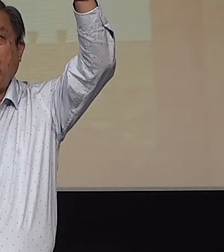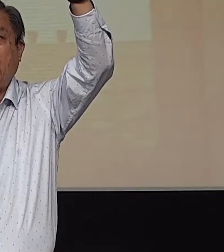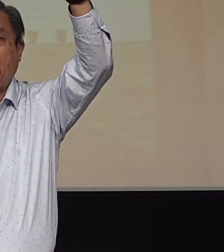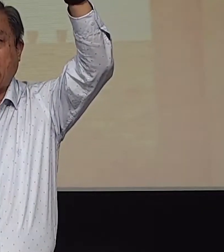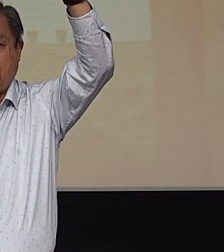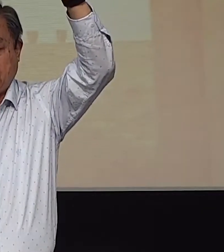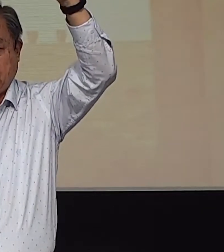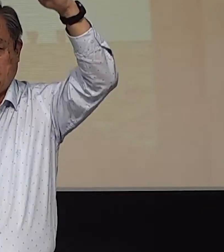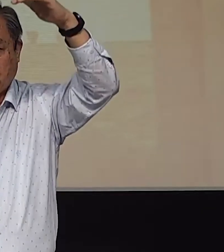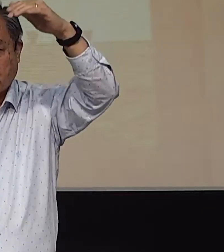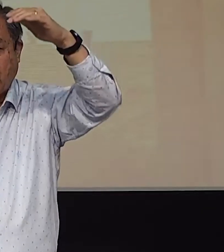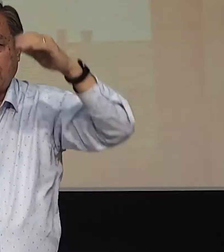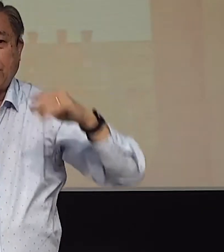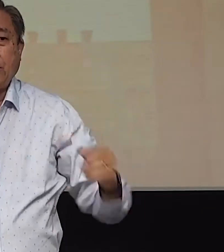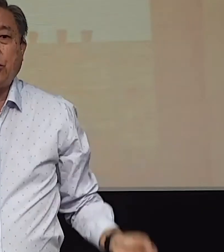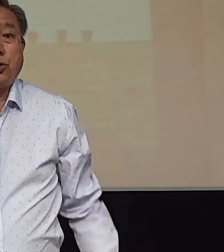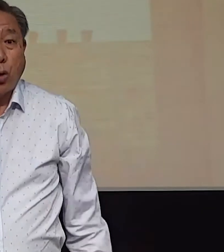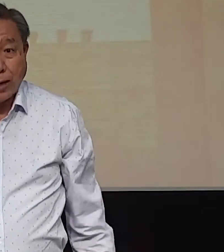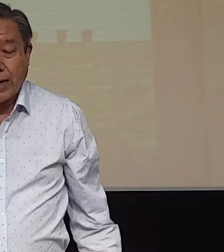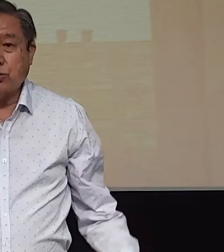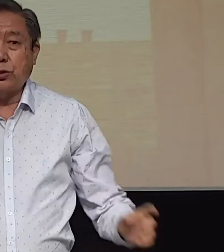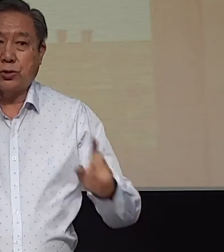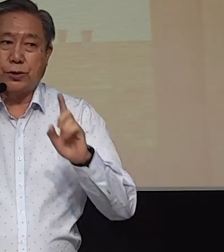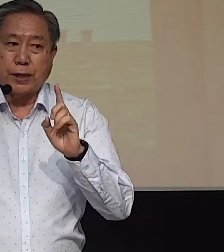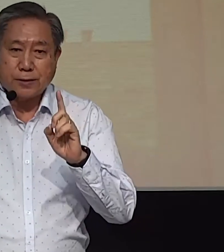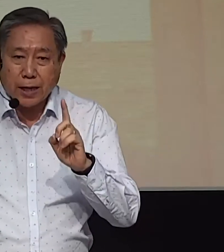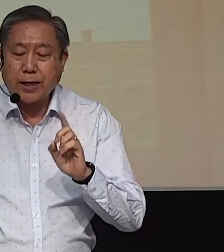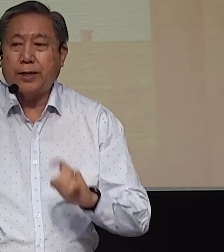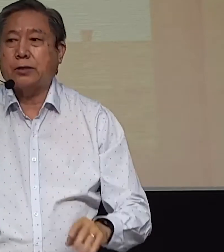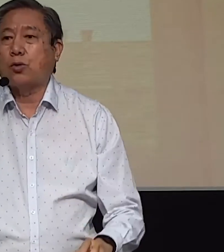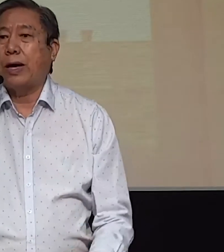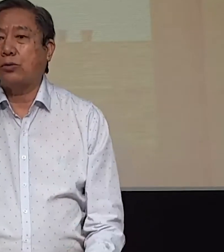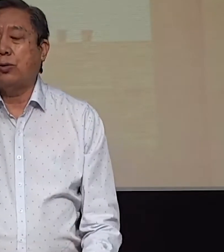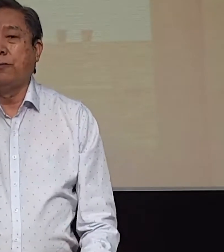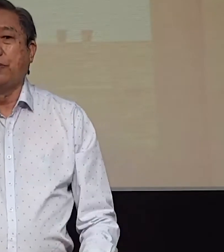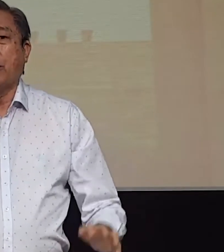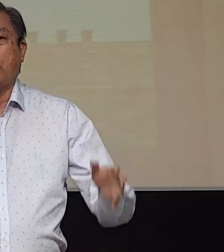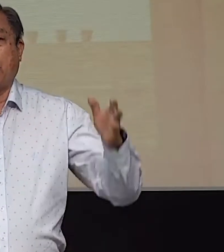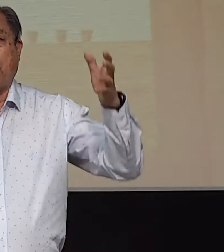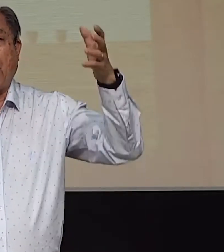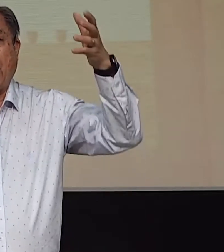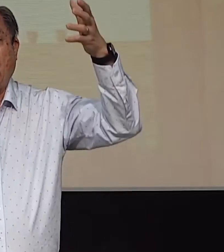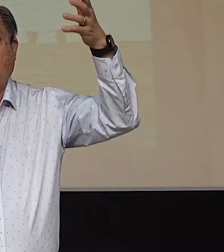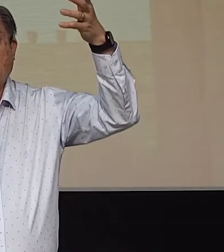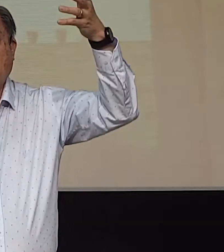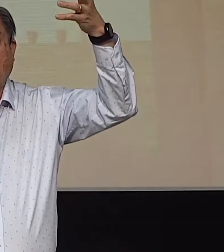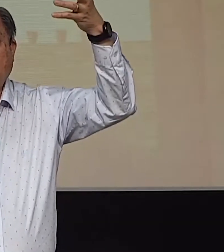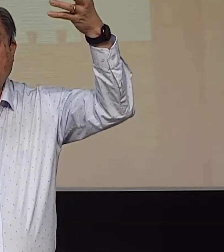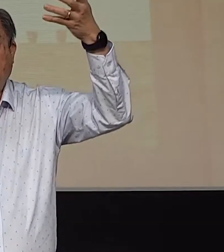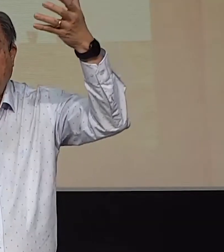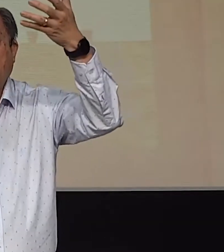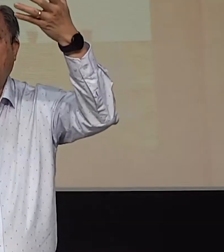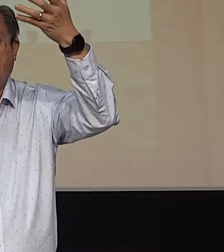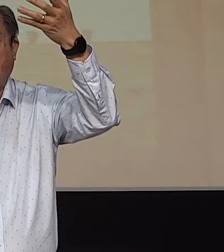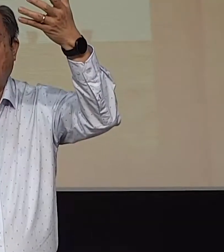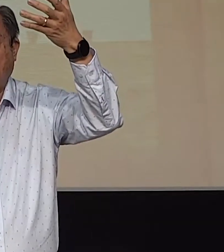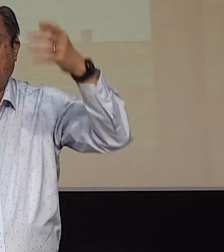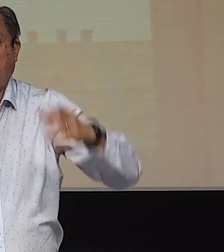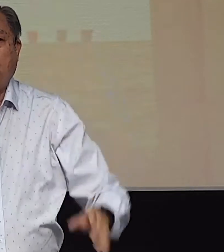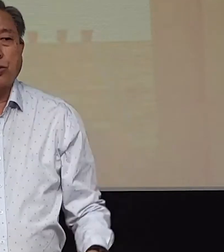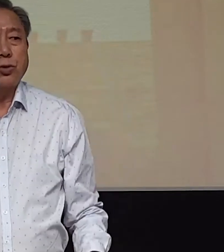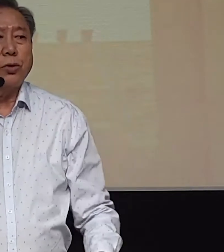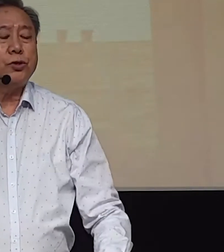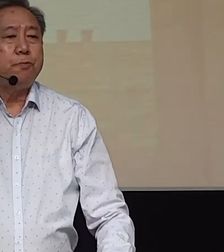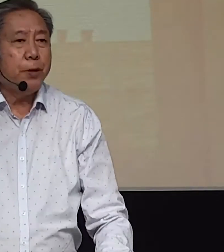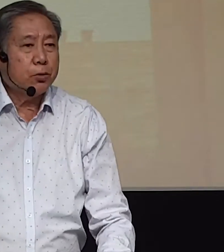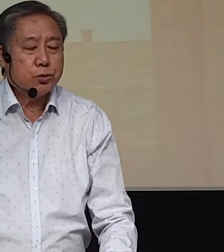que vertem o azeite dourado, isso está em Zacarias 4, para os 2 bicos de ouro.